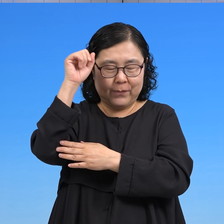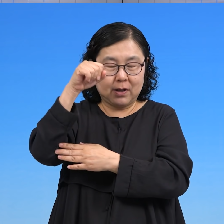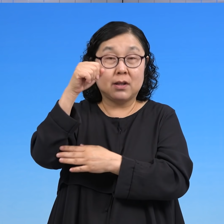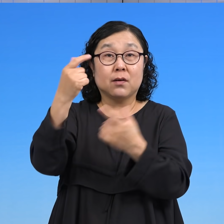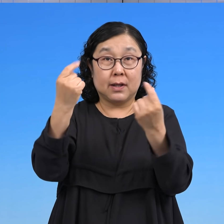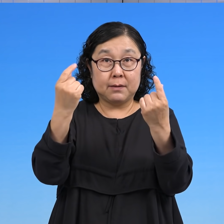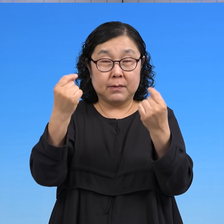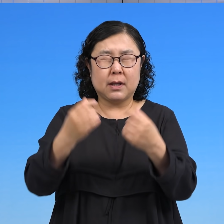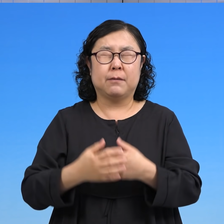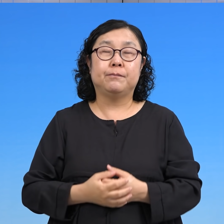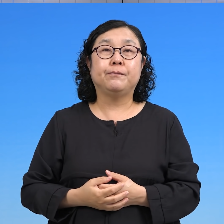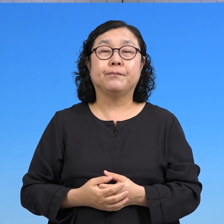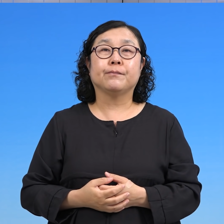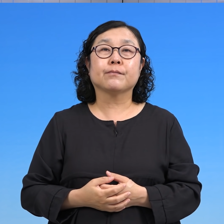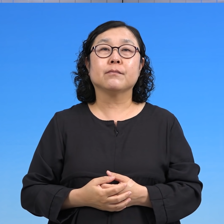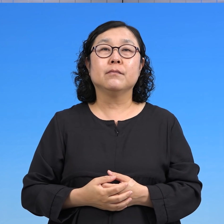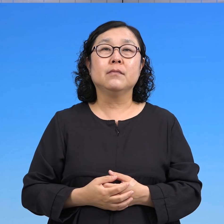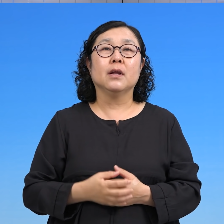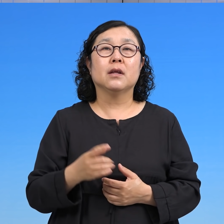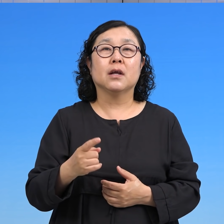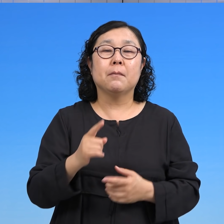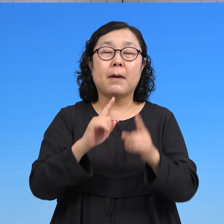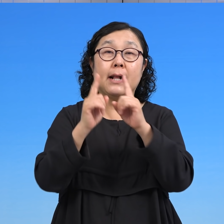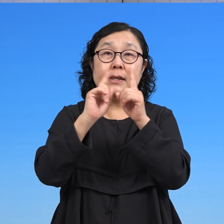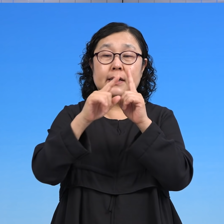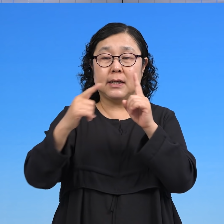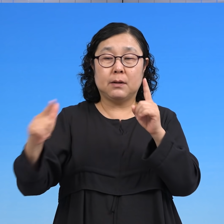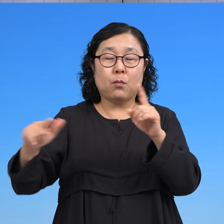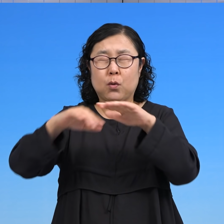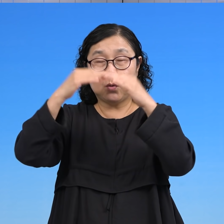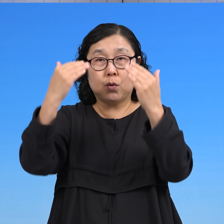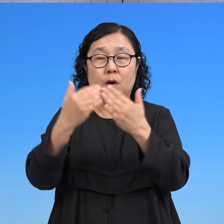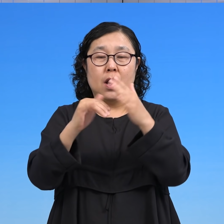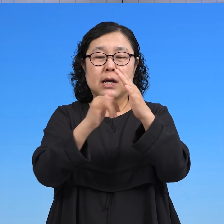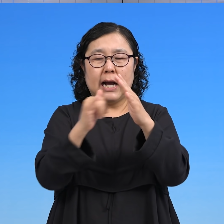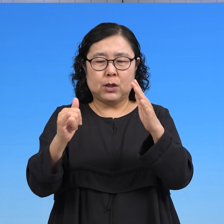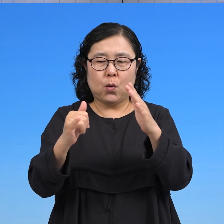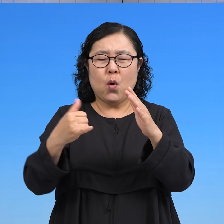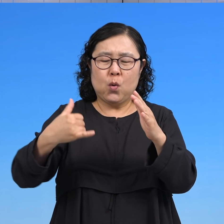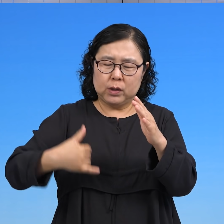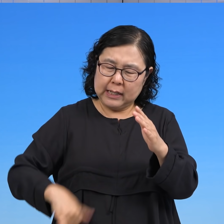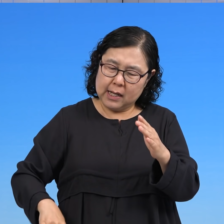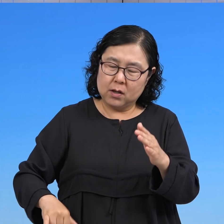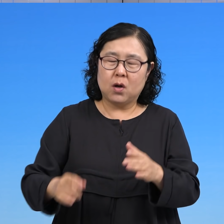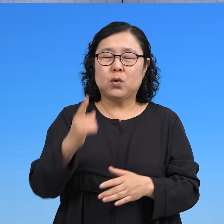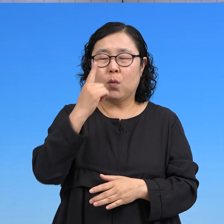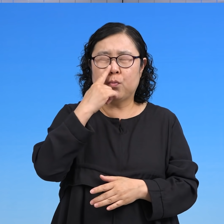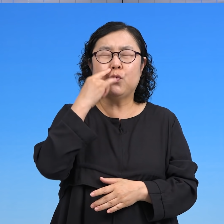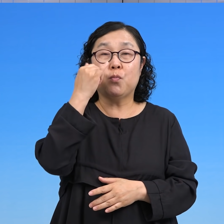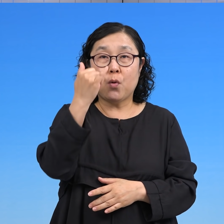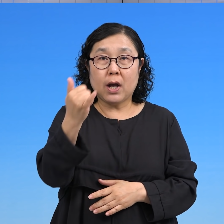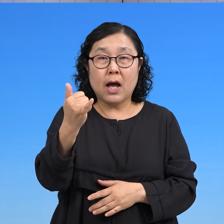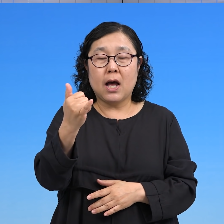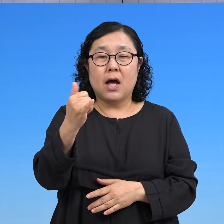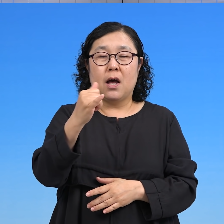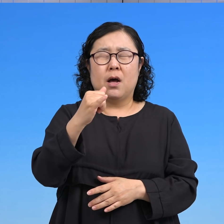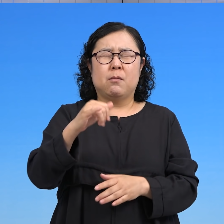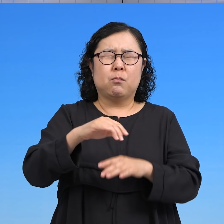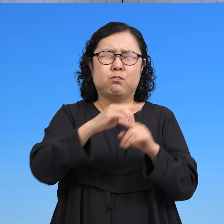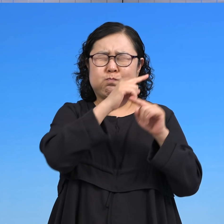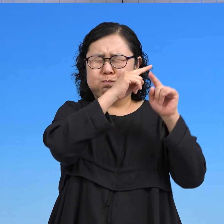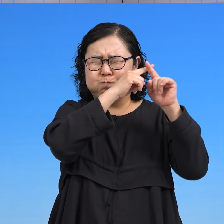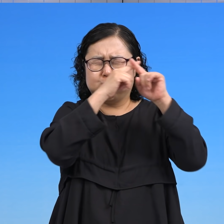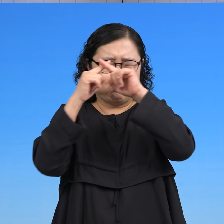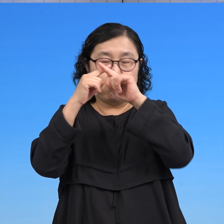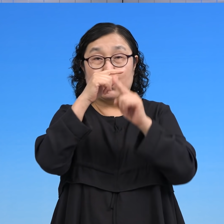표시를 하고 계시는데요. 이런 것들이 강조하는 게 이 가정이란 게 또 자녀란 게 부모란 대상이